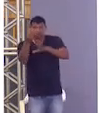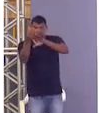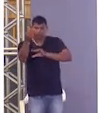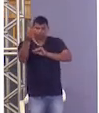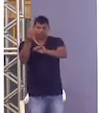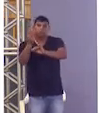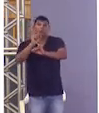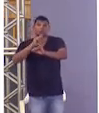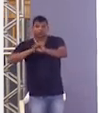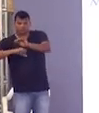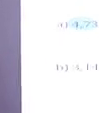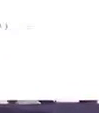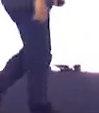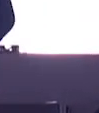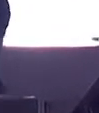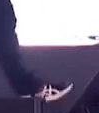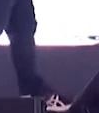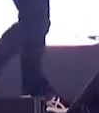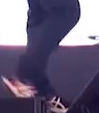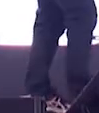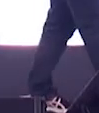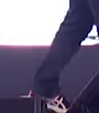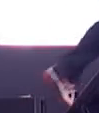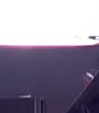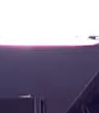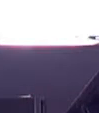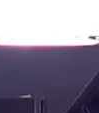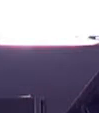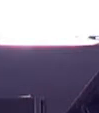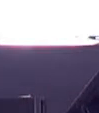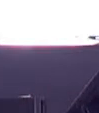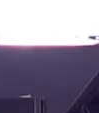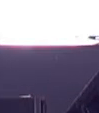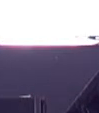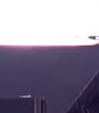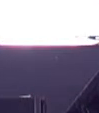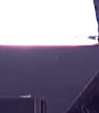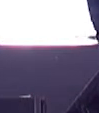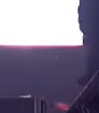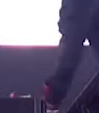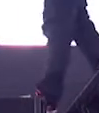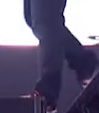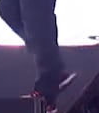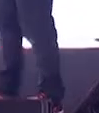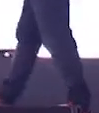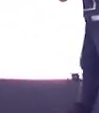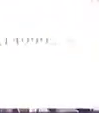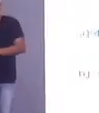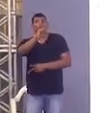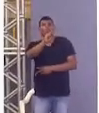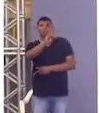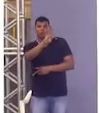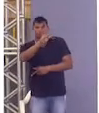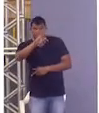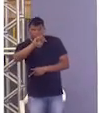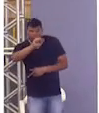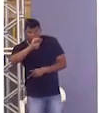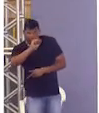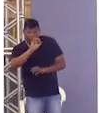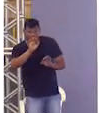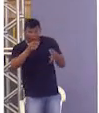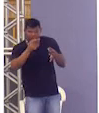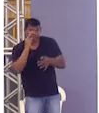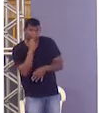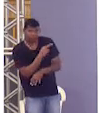Vamos ver mais um exemplo de dízima periódica composta. Nessa dízima composta aqui, a